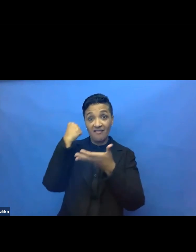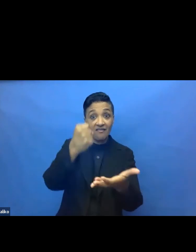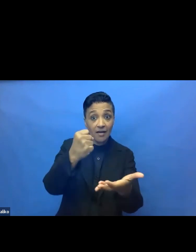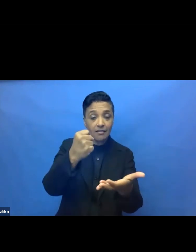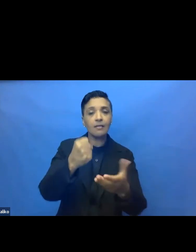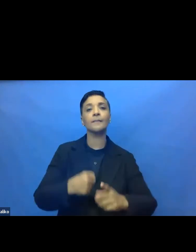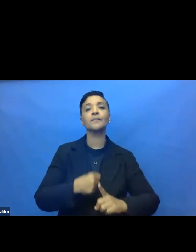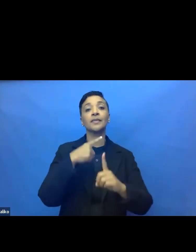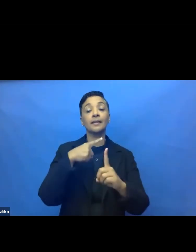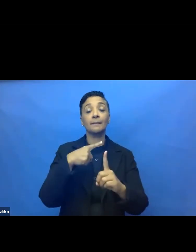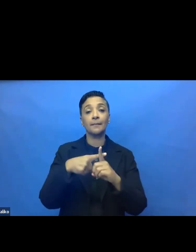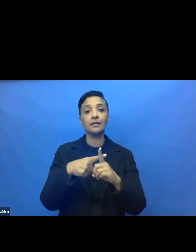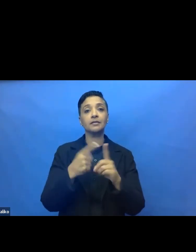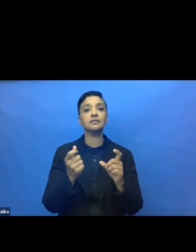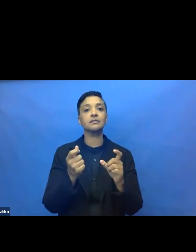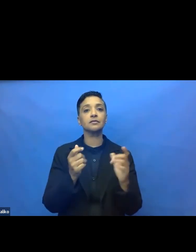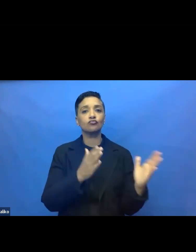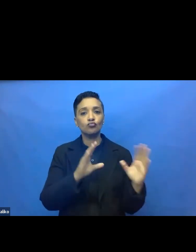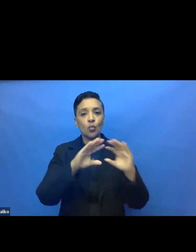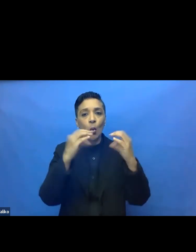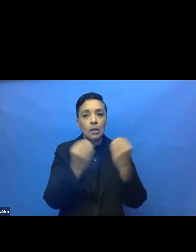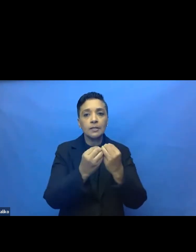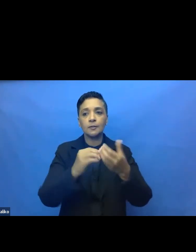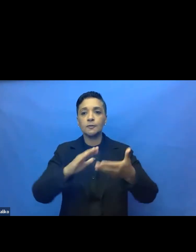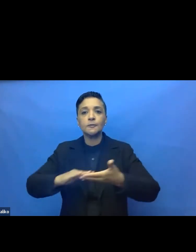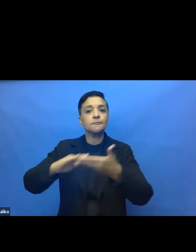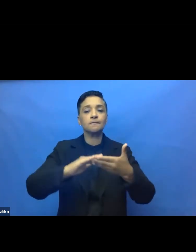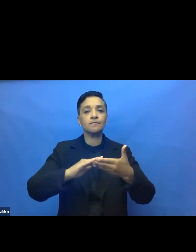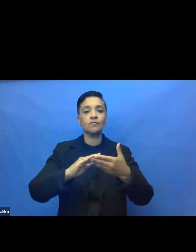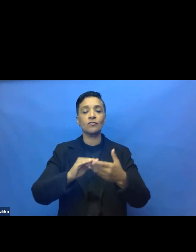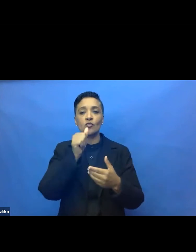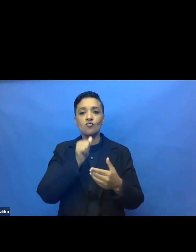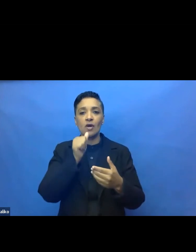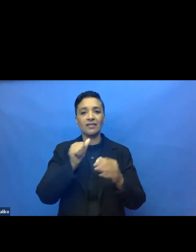parties prenantes, il faut parler des donateurs, les organisations